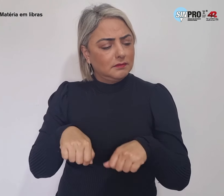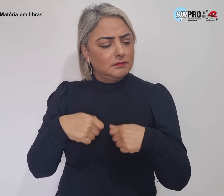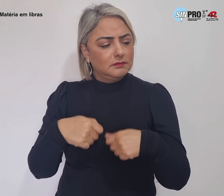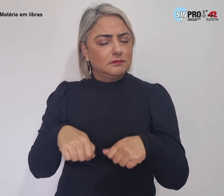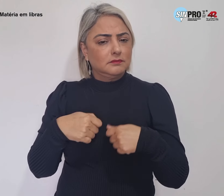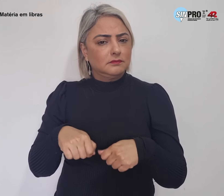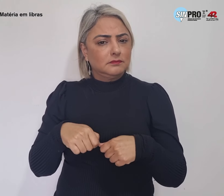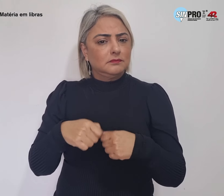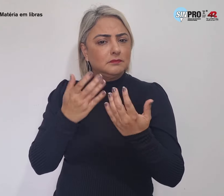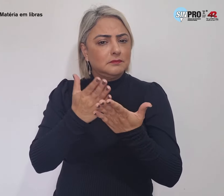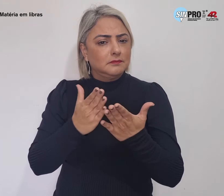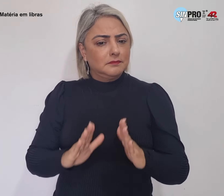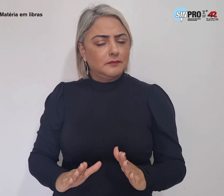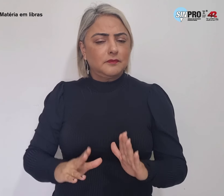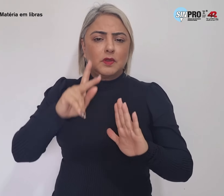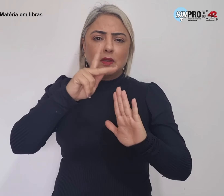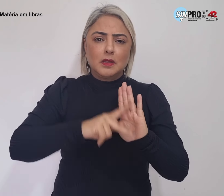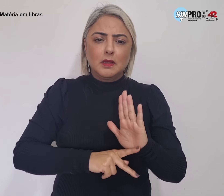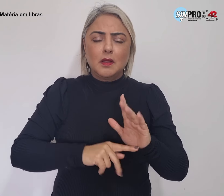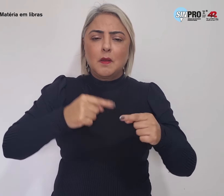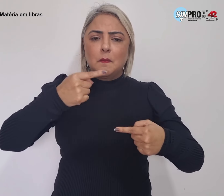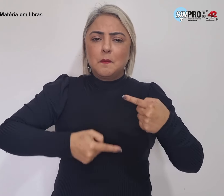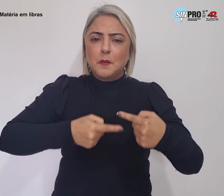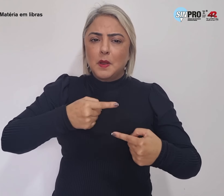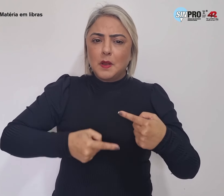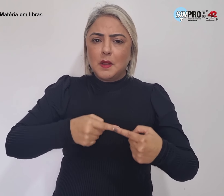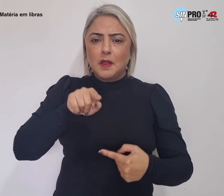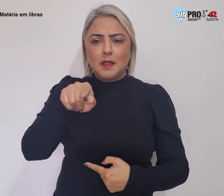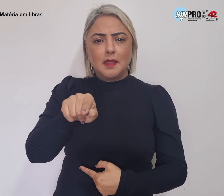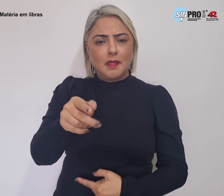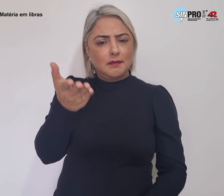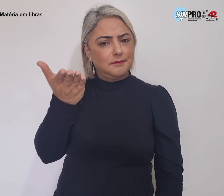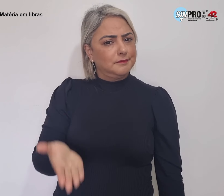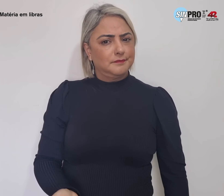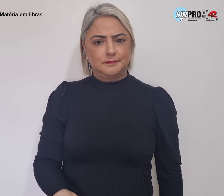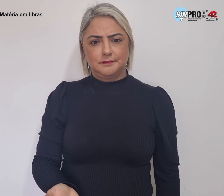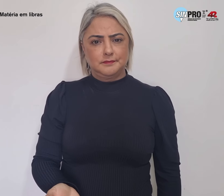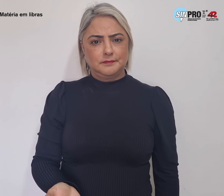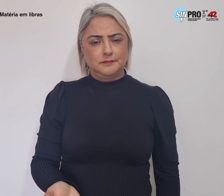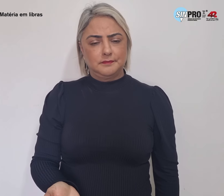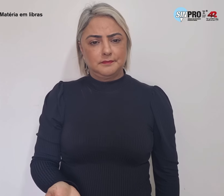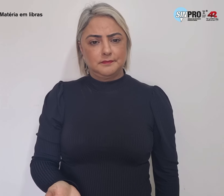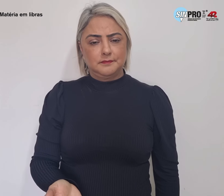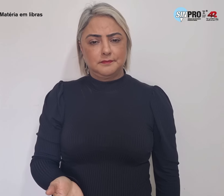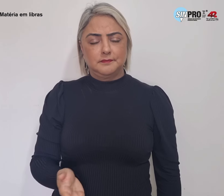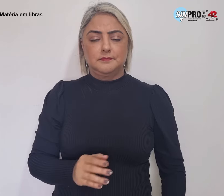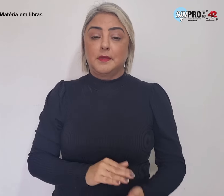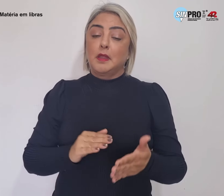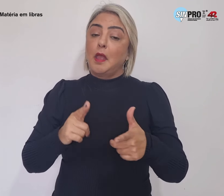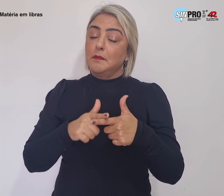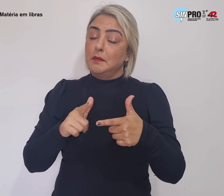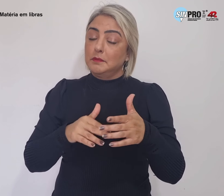político que aí está. Em passos, todos os anos, a Secretaria de